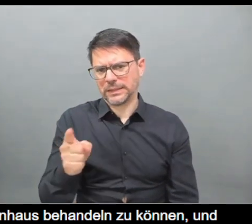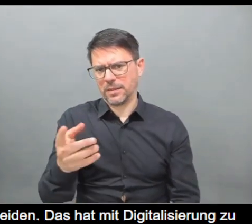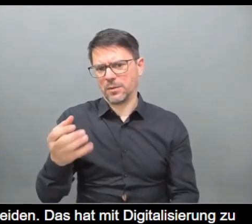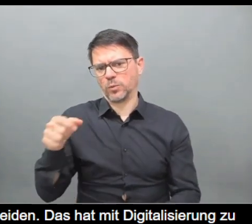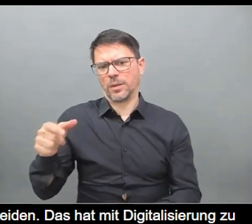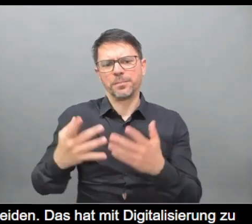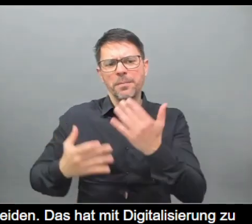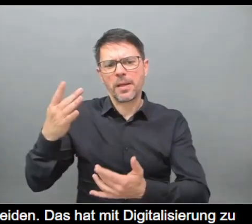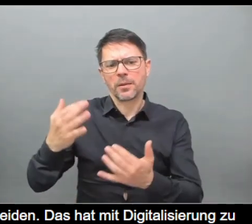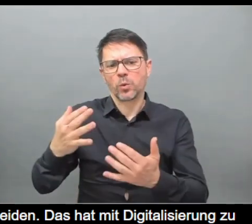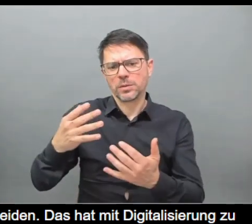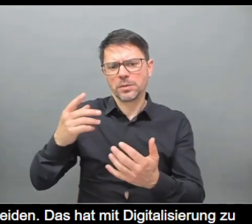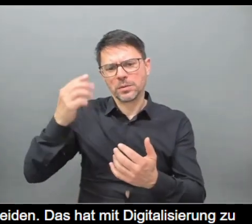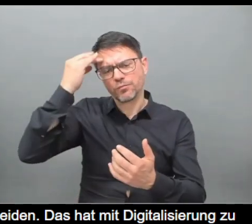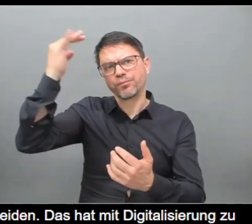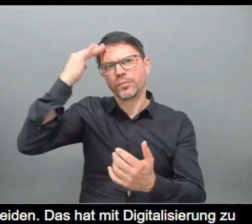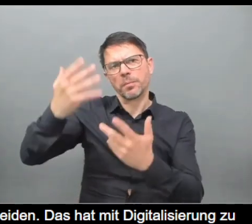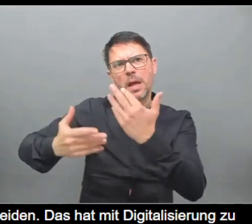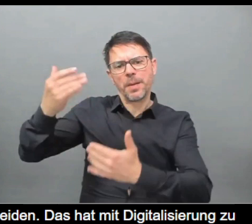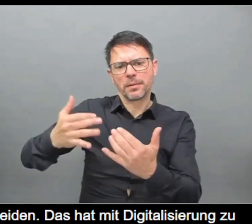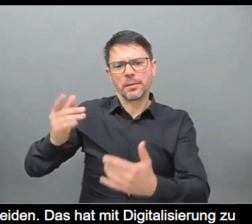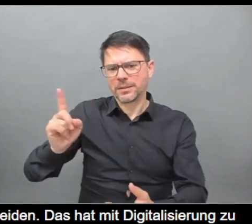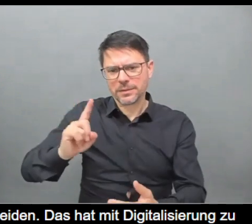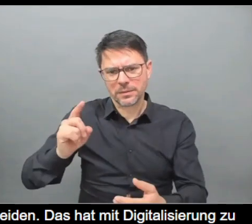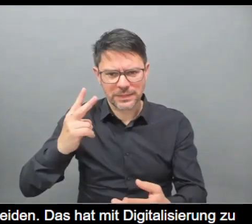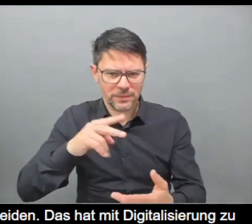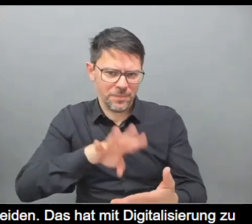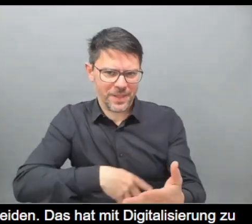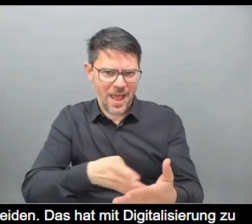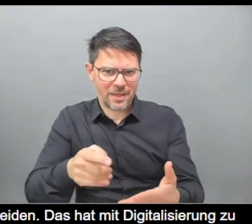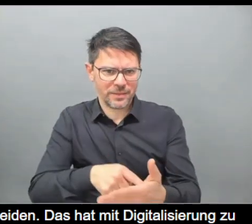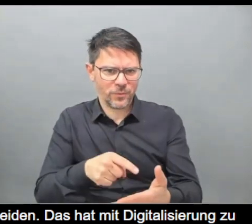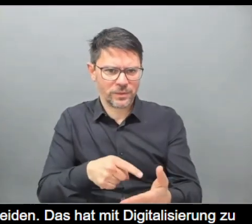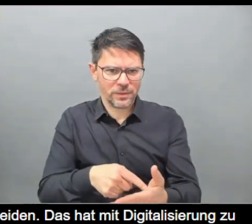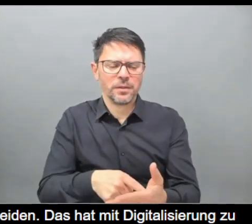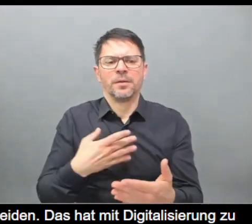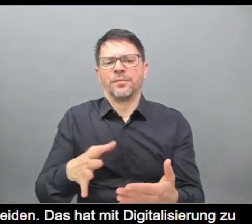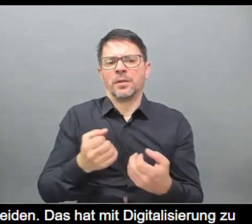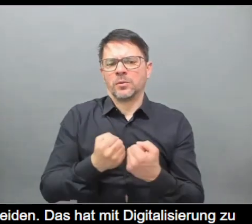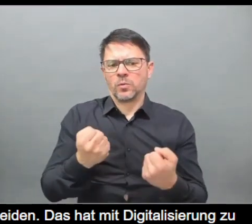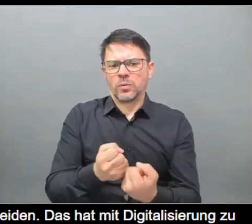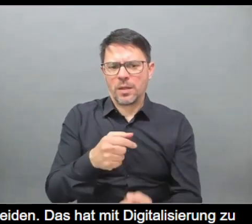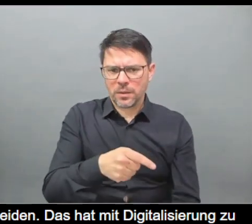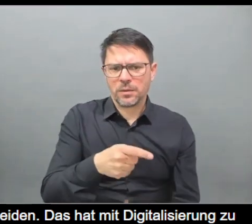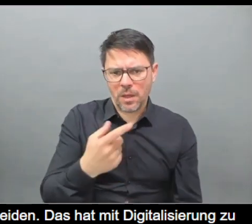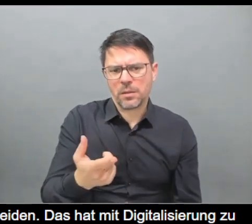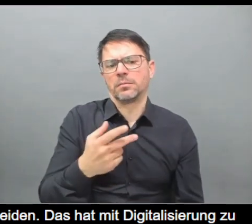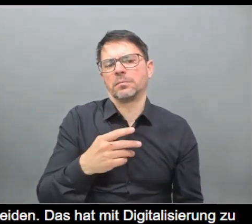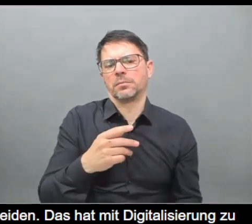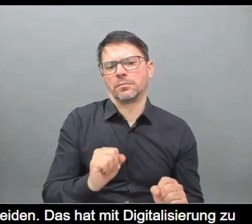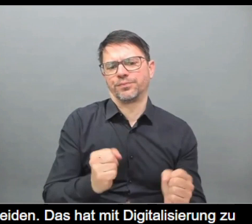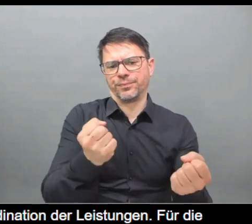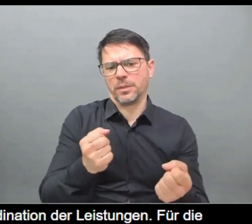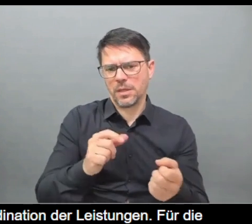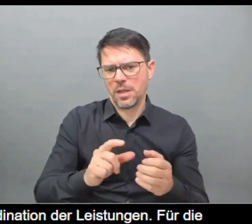ausgehend gibt es einen Planungsprozess des Landes und hinter diesem Planungsprozess des Landes steckt dann eine Vorhaltefinanzierung.